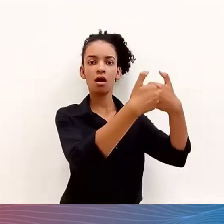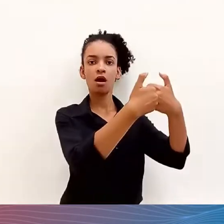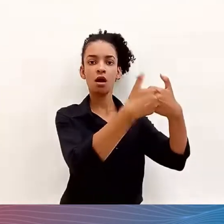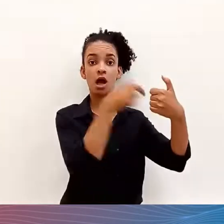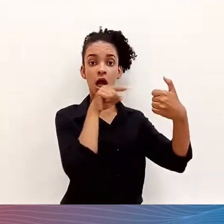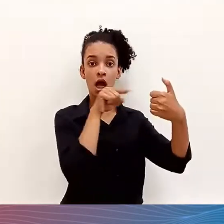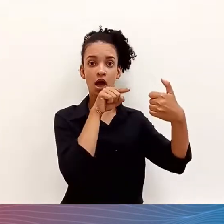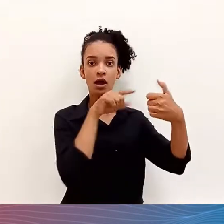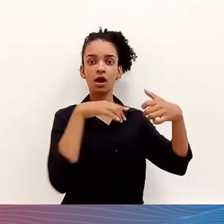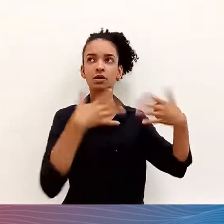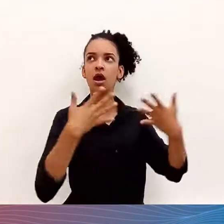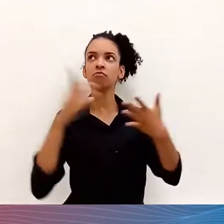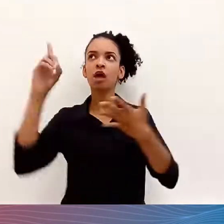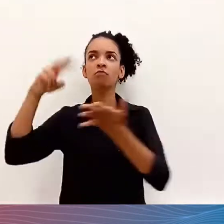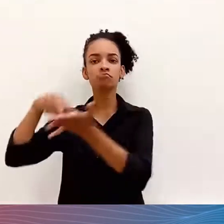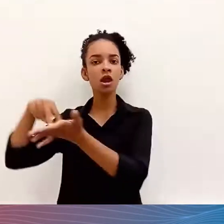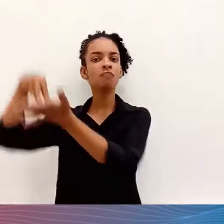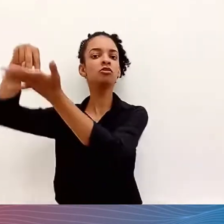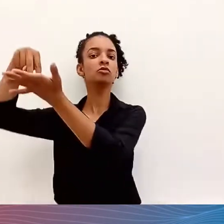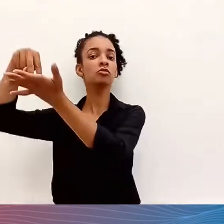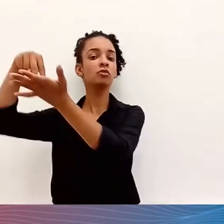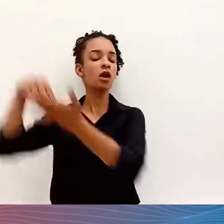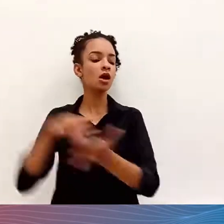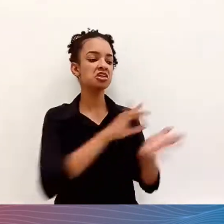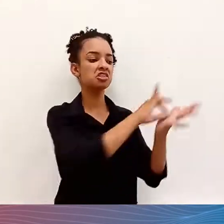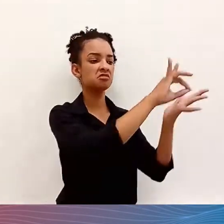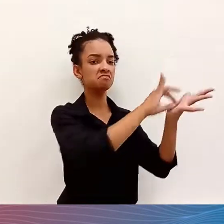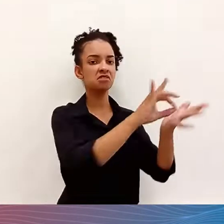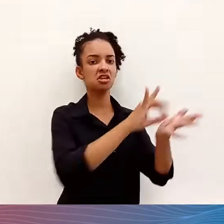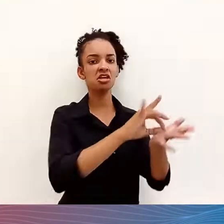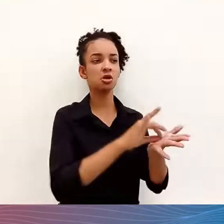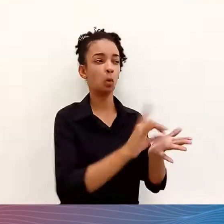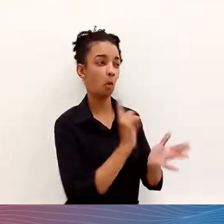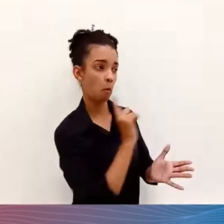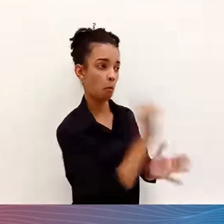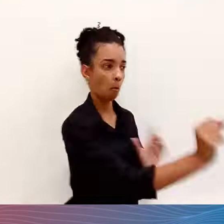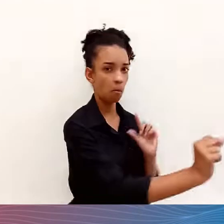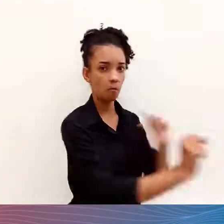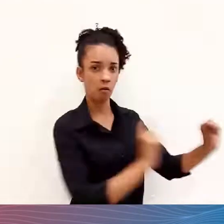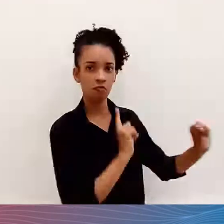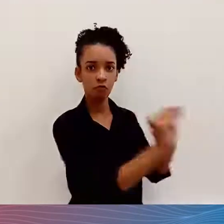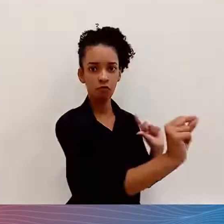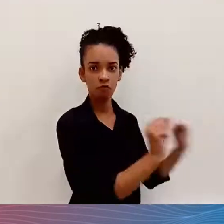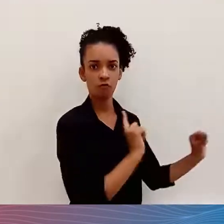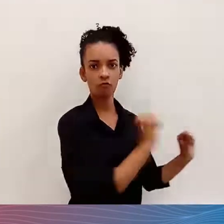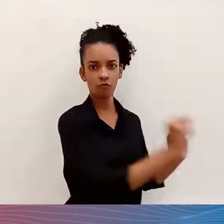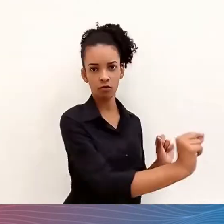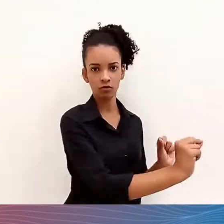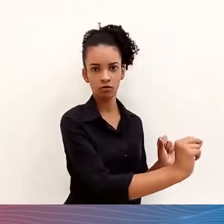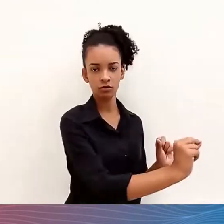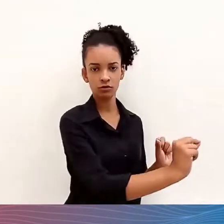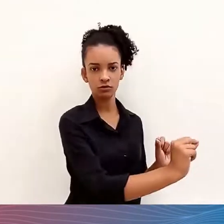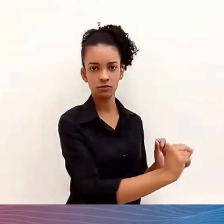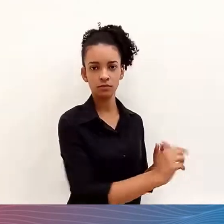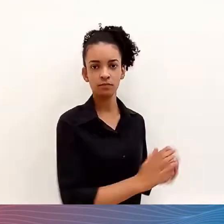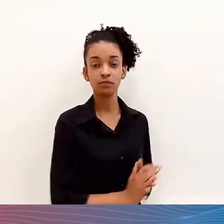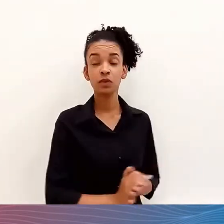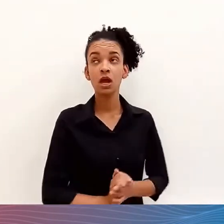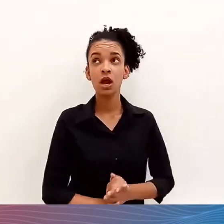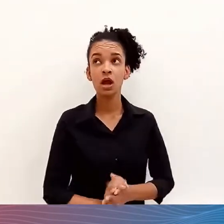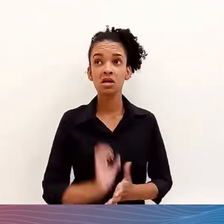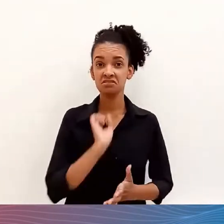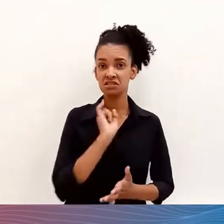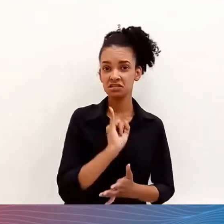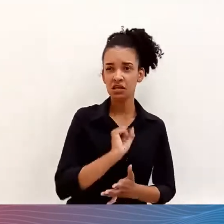De sua presença fogem os que o odeiam, os que o aborrecem. Como